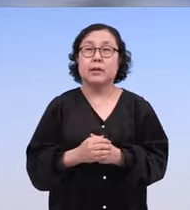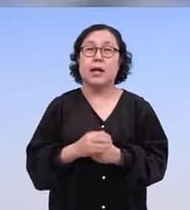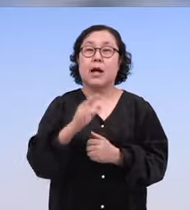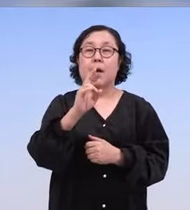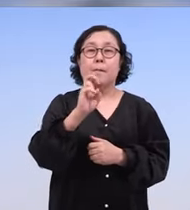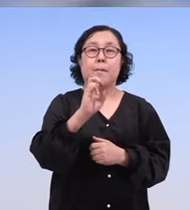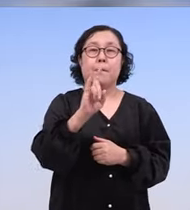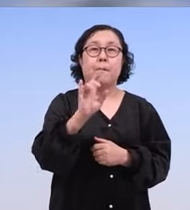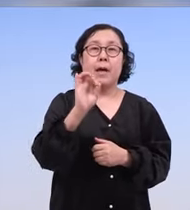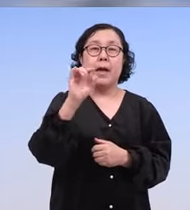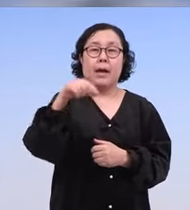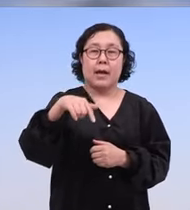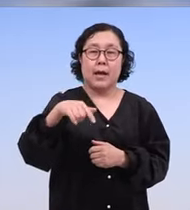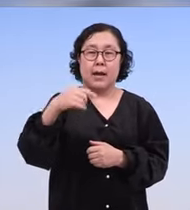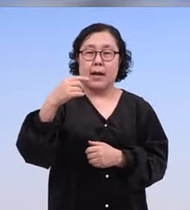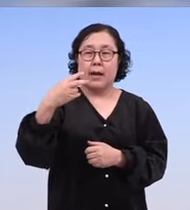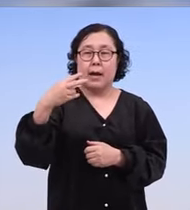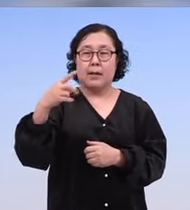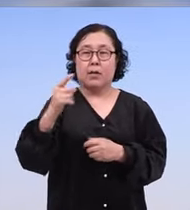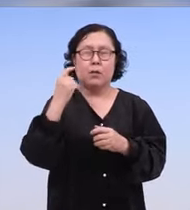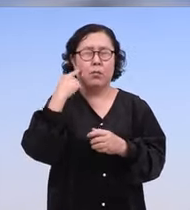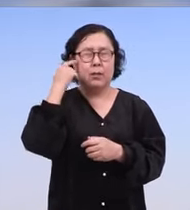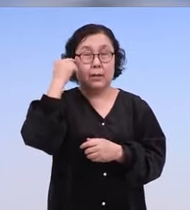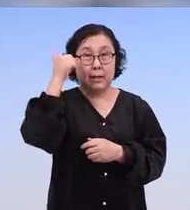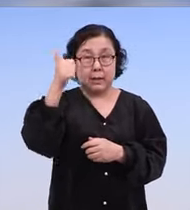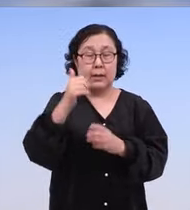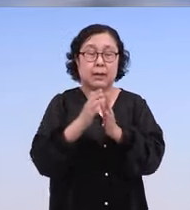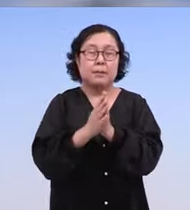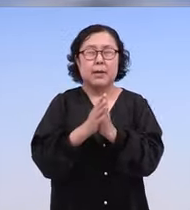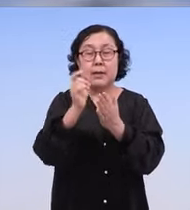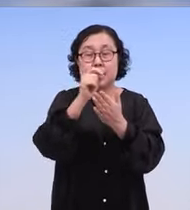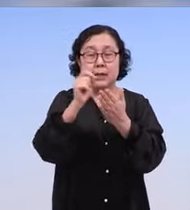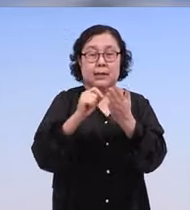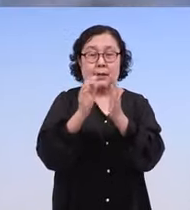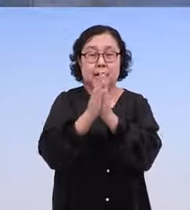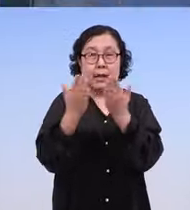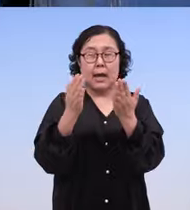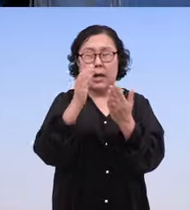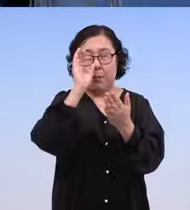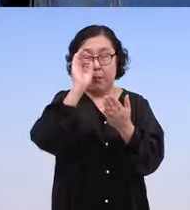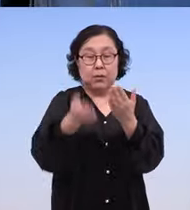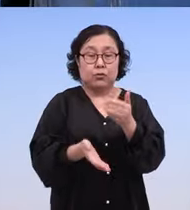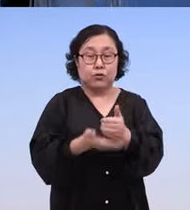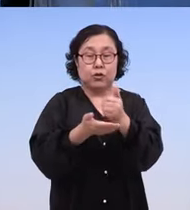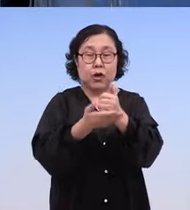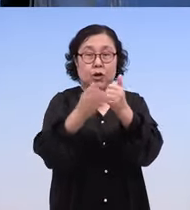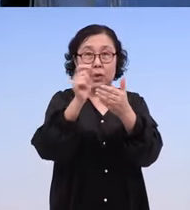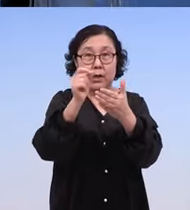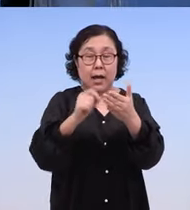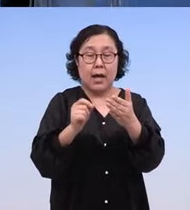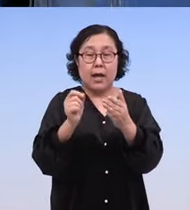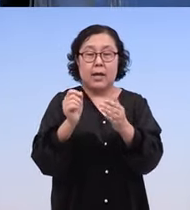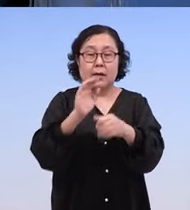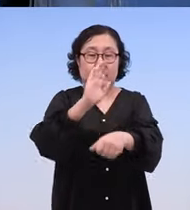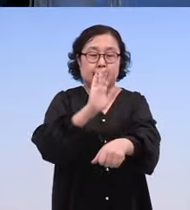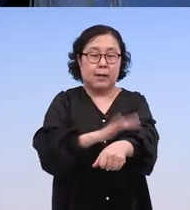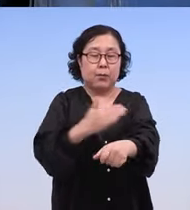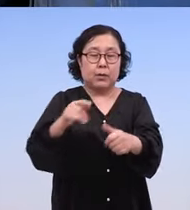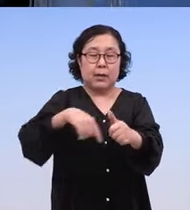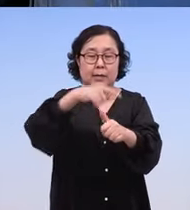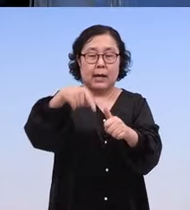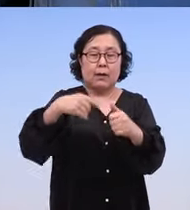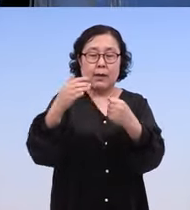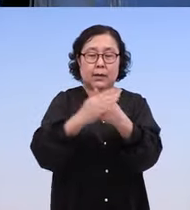존 메가더 목사님이 쓴 자족 연습이라는 책 추천글에 이런 내용이 나옵니다. 잘못된 상황 때문에 망하는